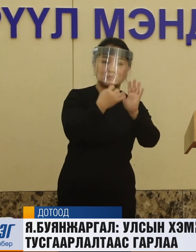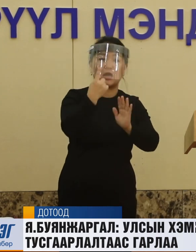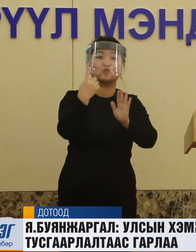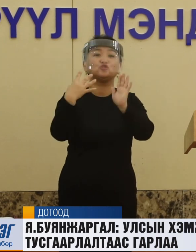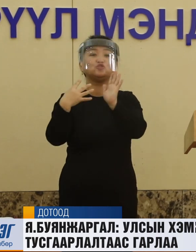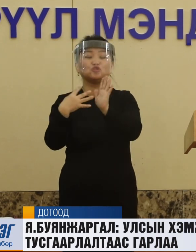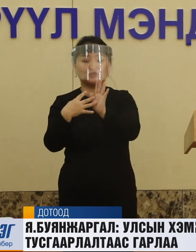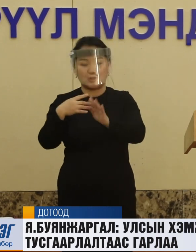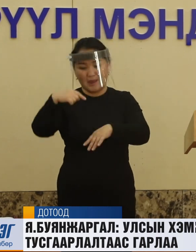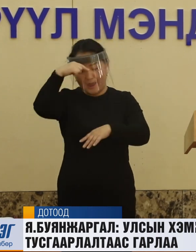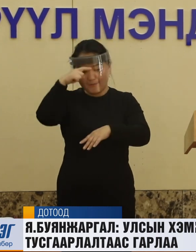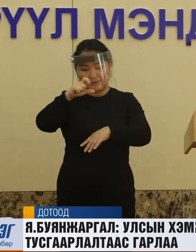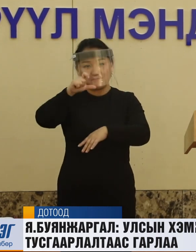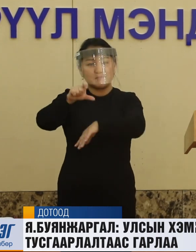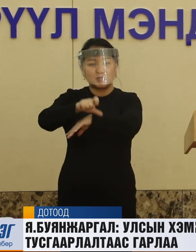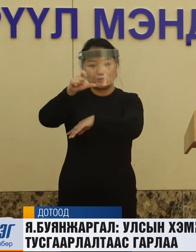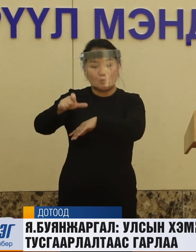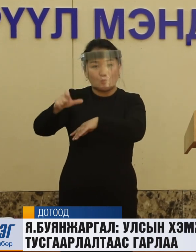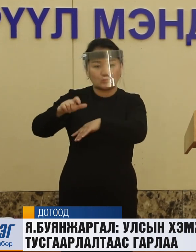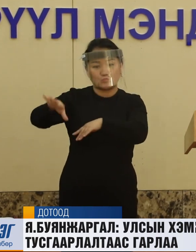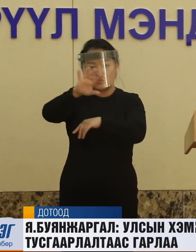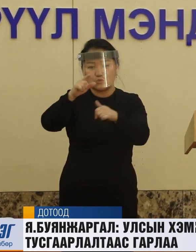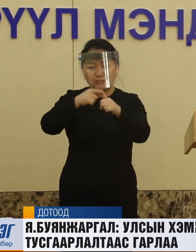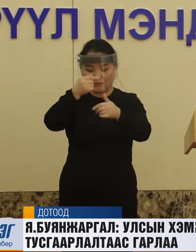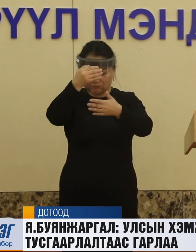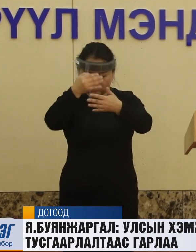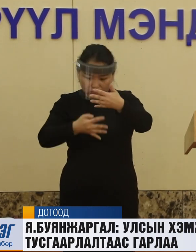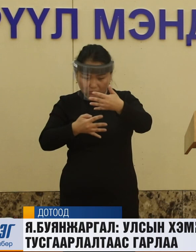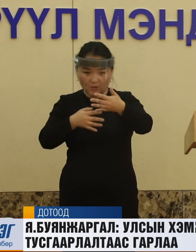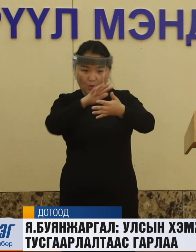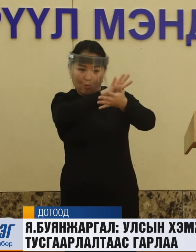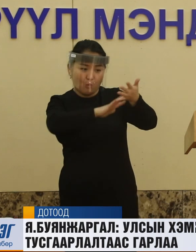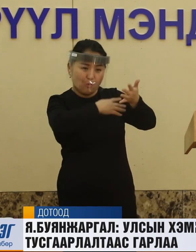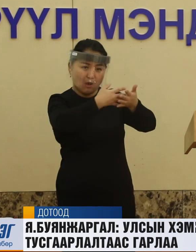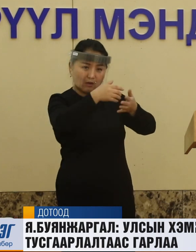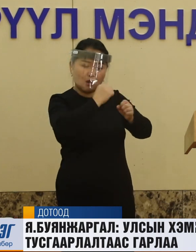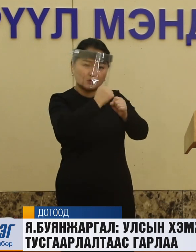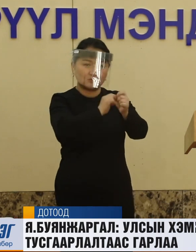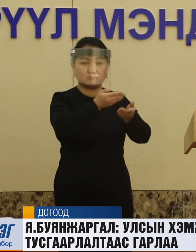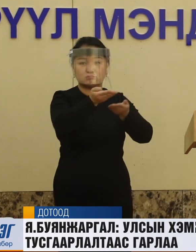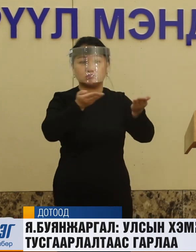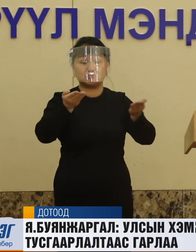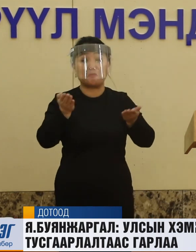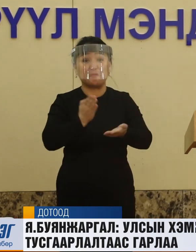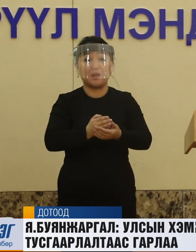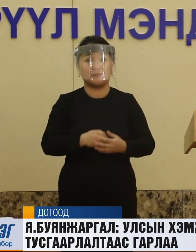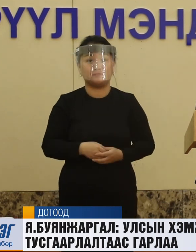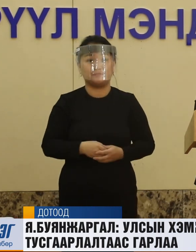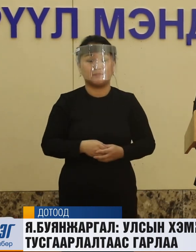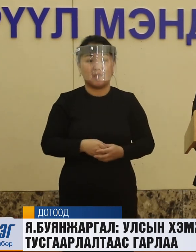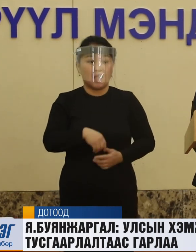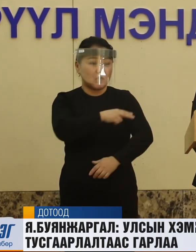оюутнууд 1090 оюутнуудын овог нэр бүх дугаараар нь ингээд хуваалтыг бол хийгээд ажиллаж байгаа. За соёлын